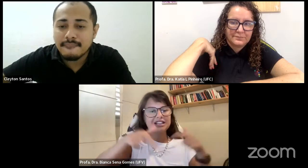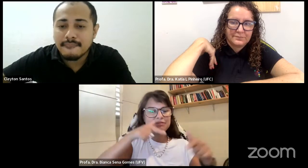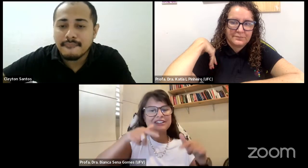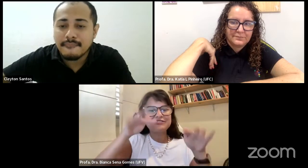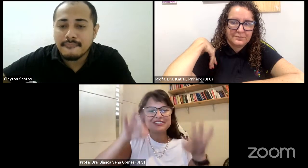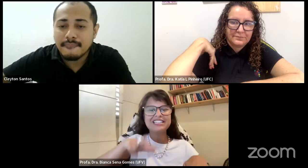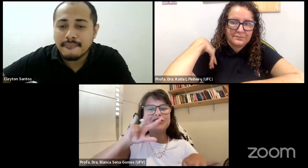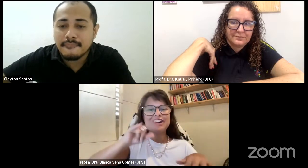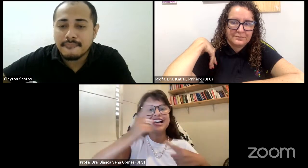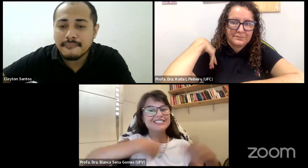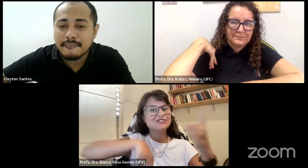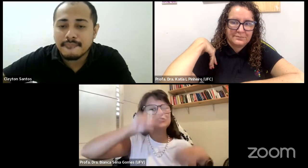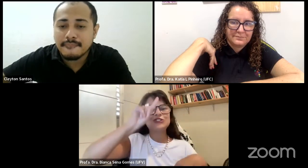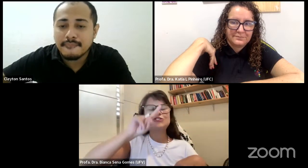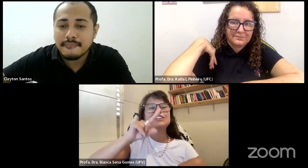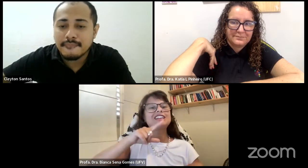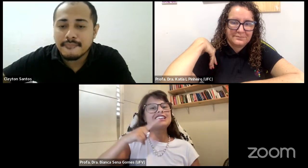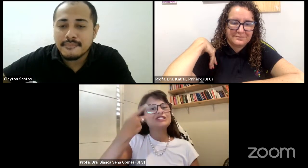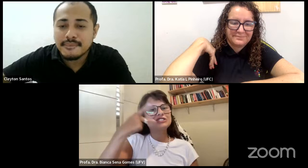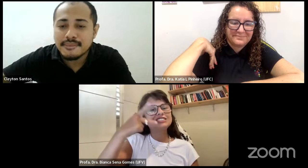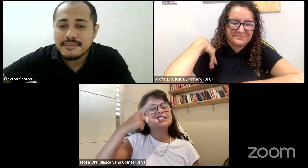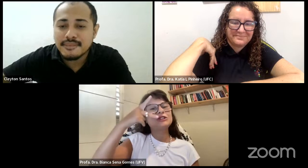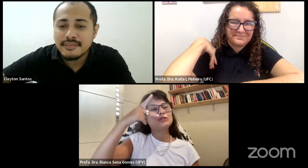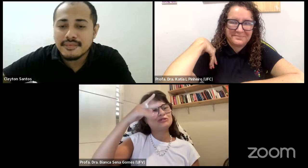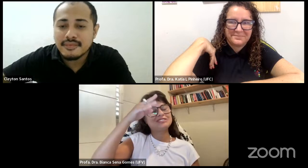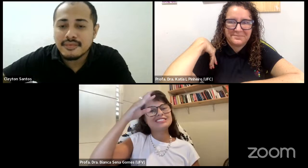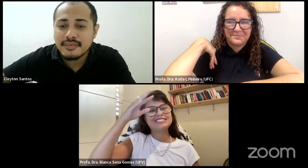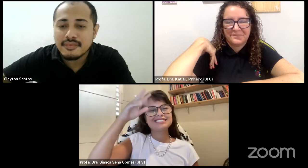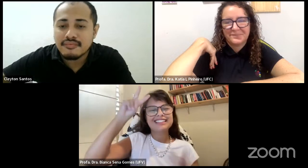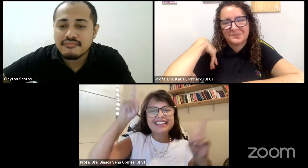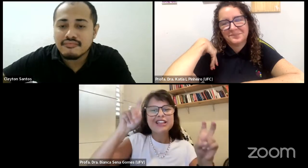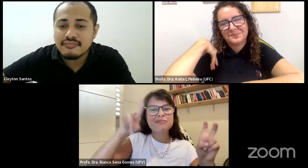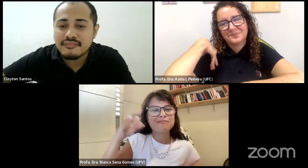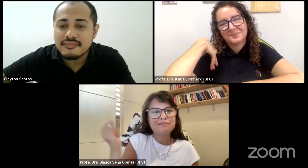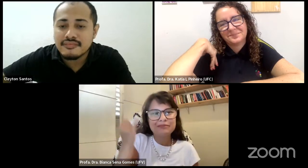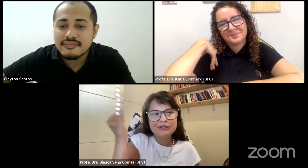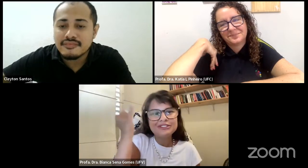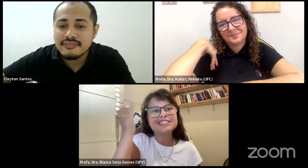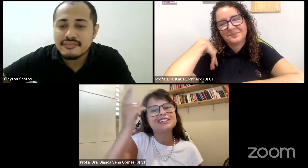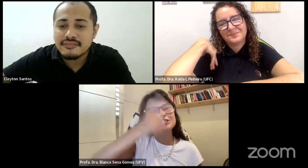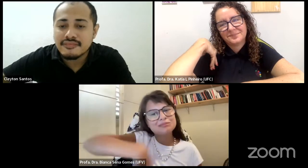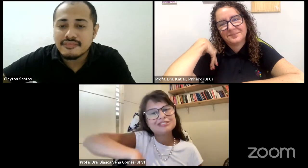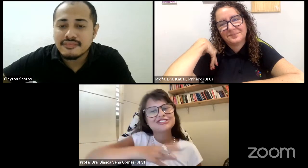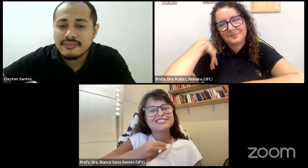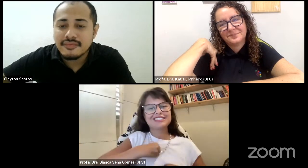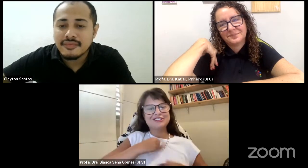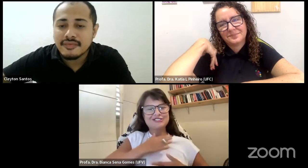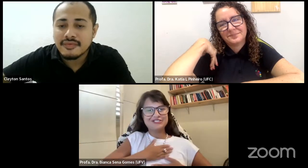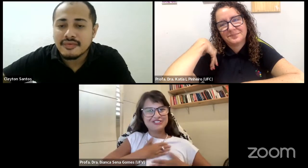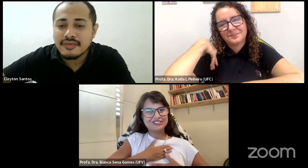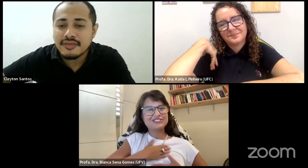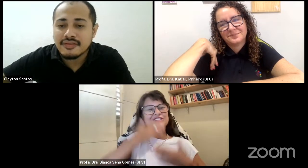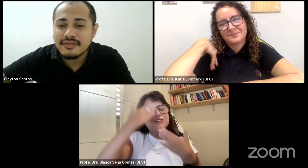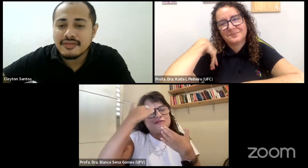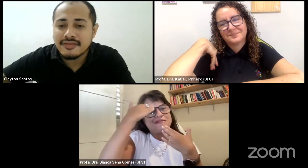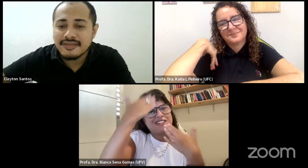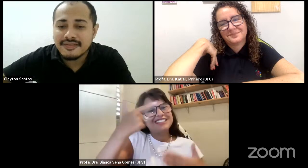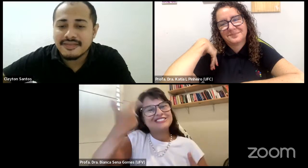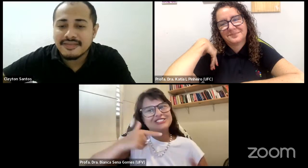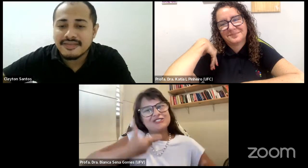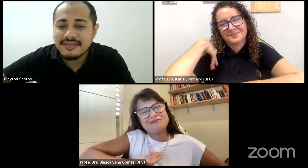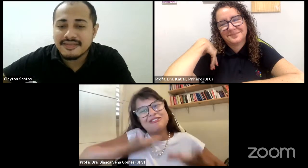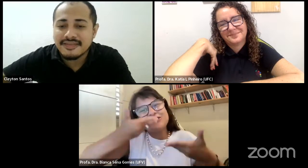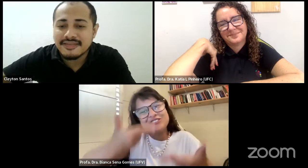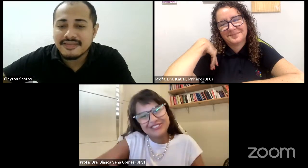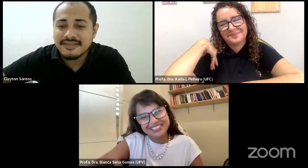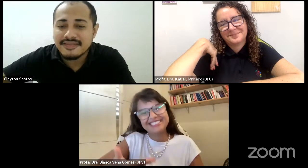Finalizando as minhas considerações, mas de fato, assim, seu trabalho vai trazer, de fato, uma mudança, né, de